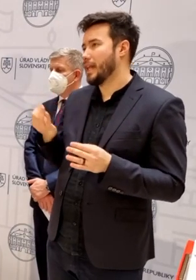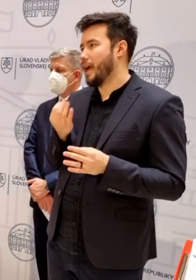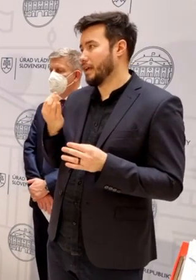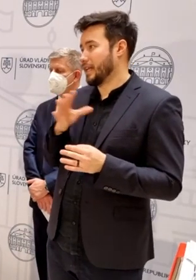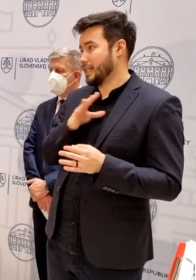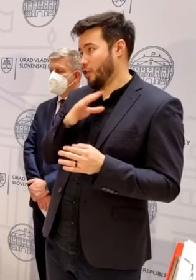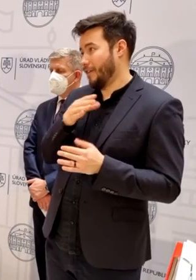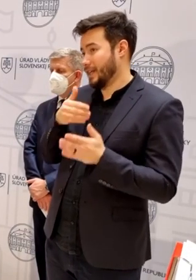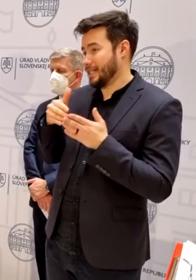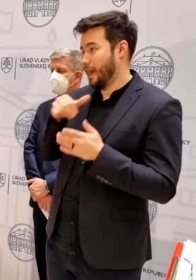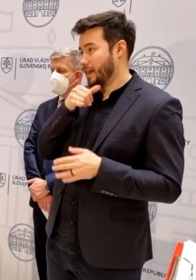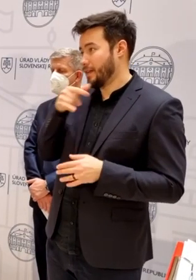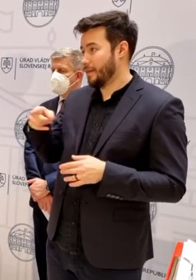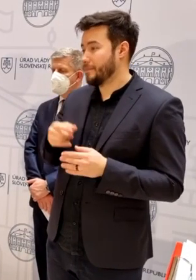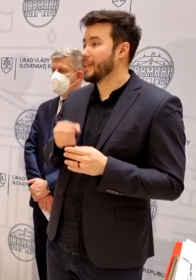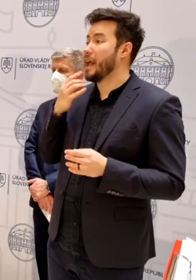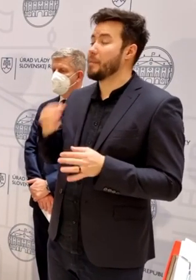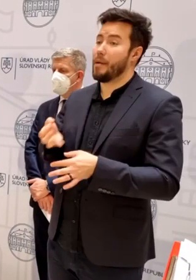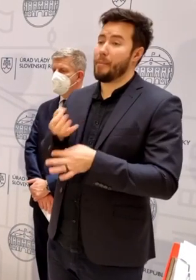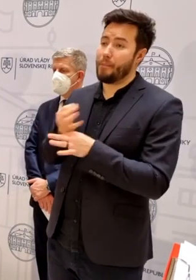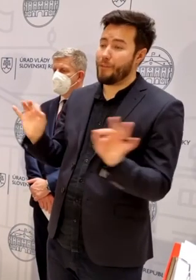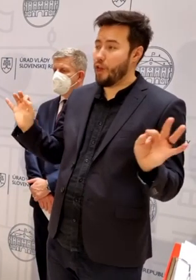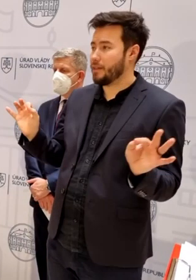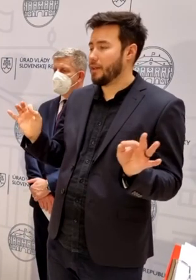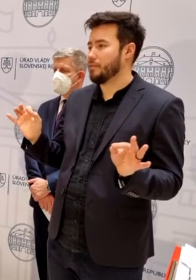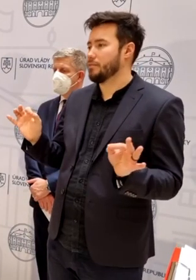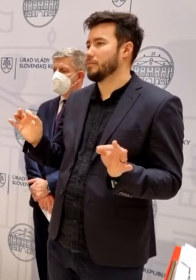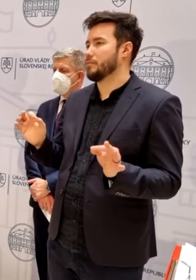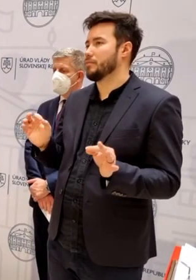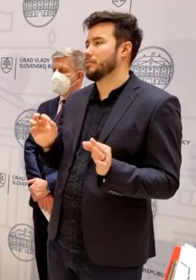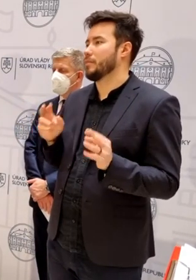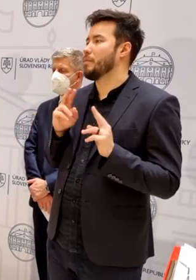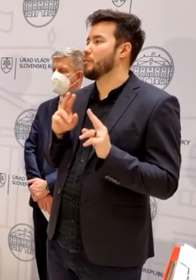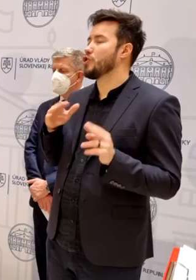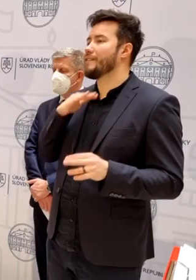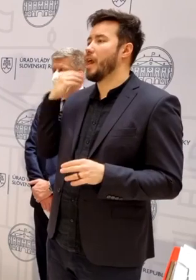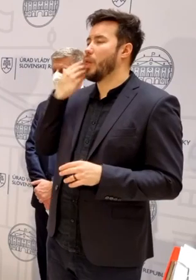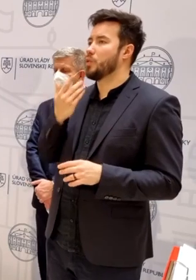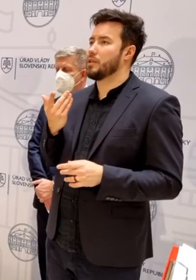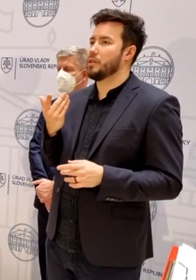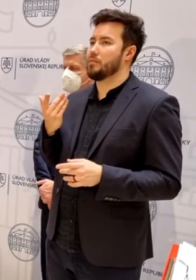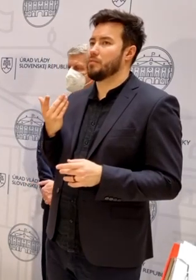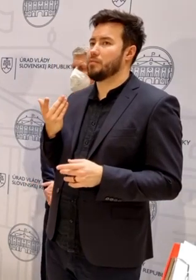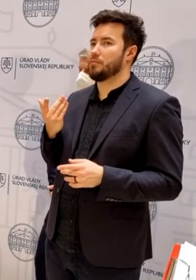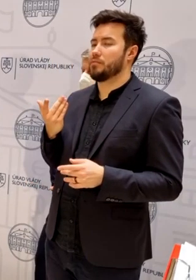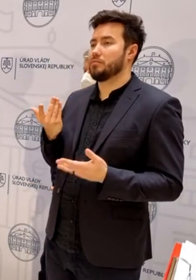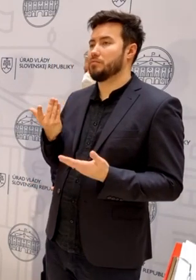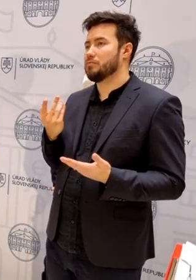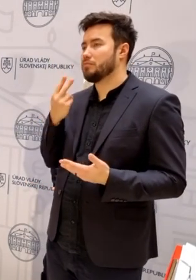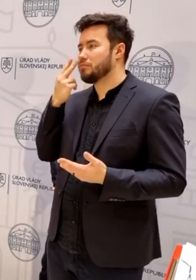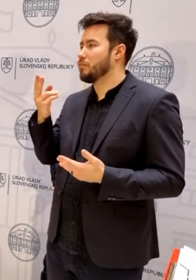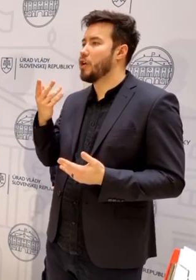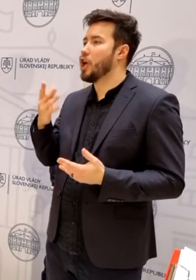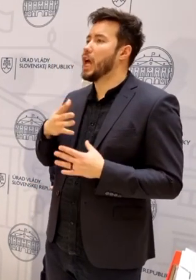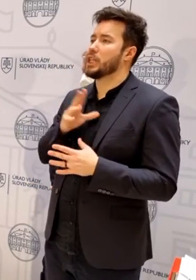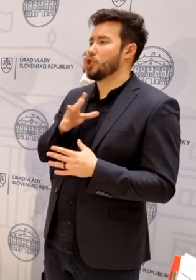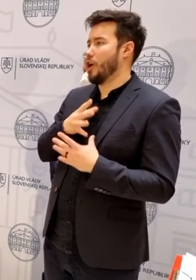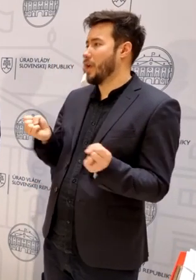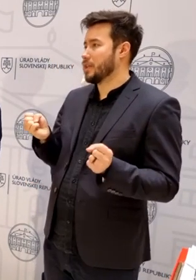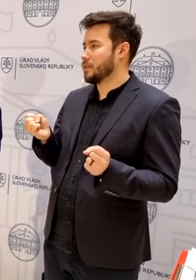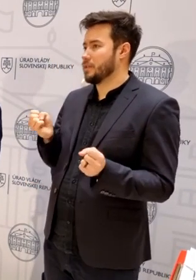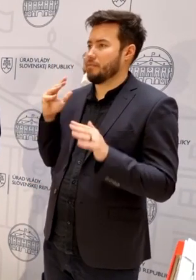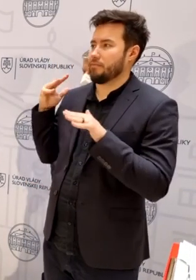spôsobom rizikové, kdežto keď by to bolo povolené, tak by mnohí ľudia to vnímali, že možno to není riziko osobné